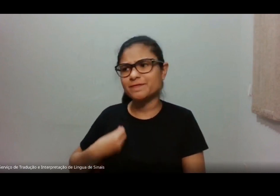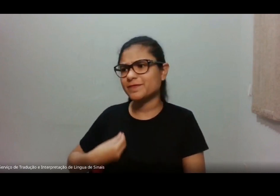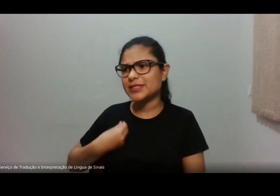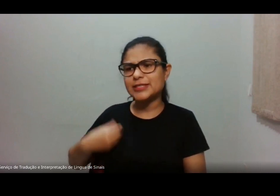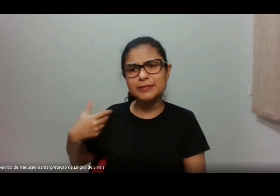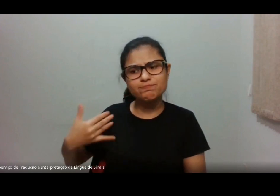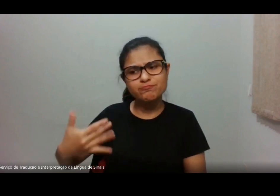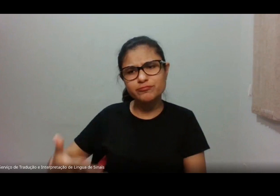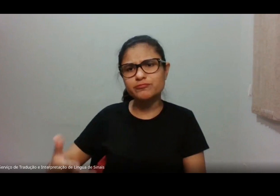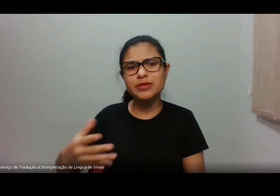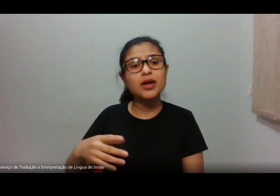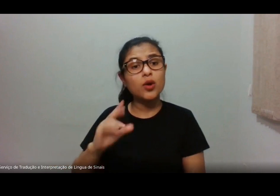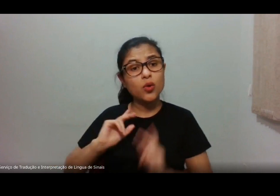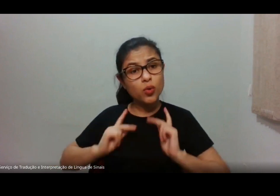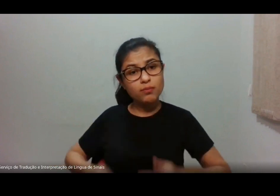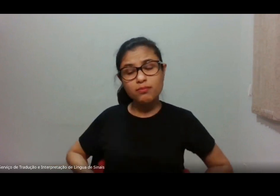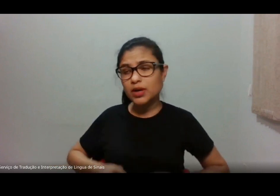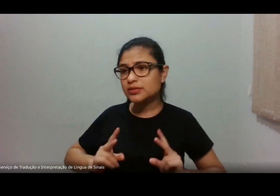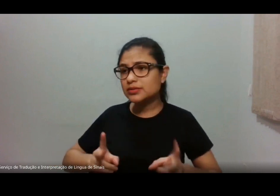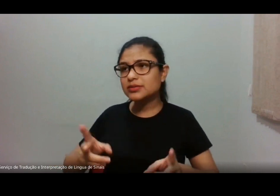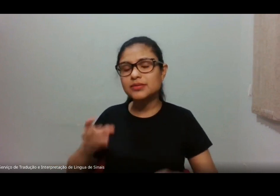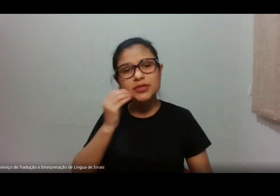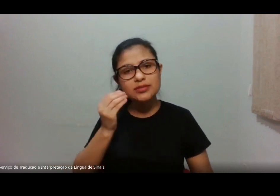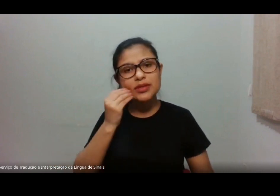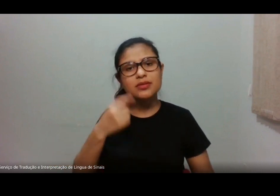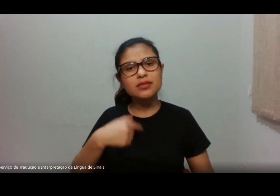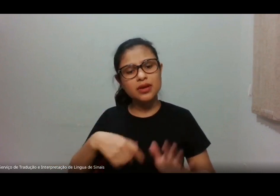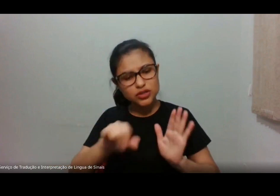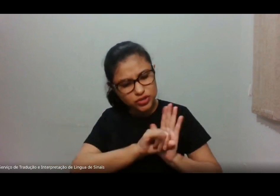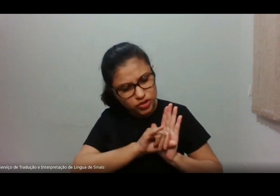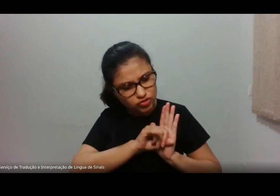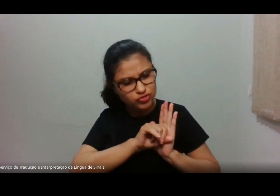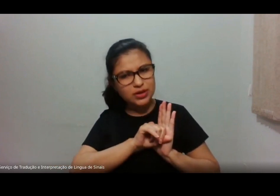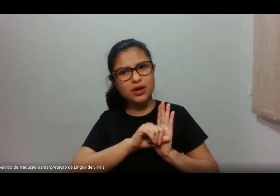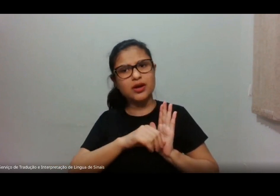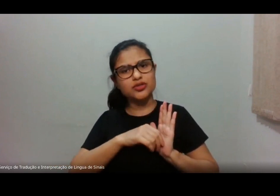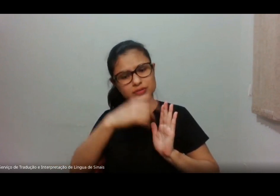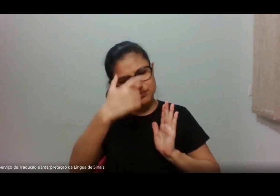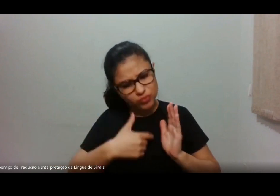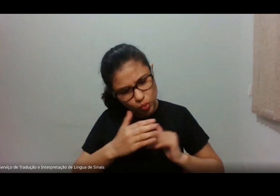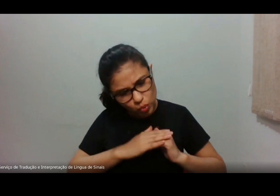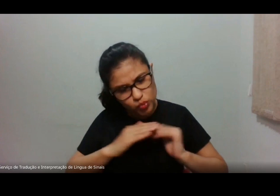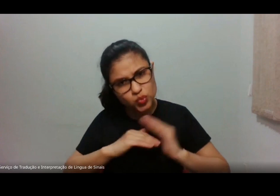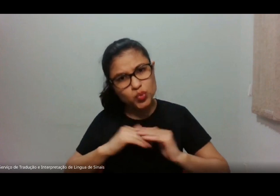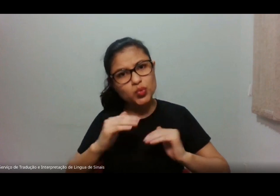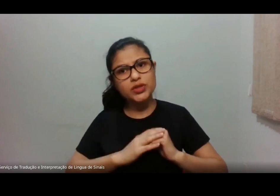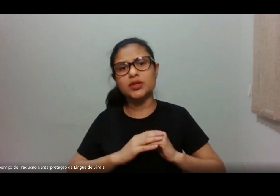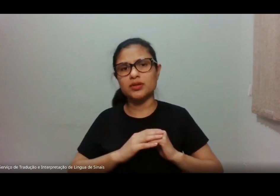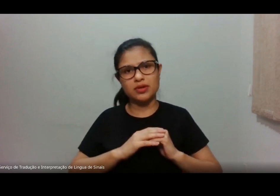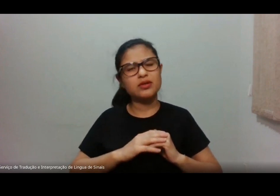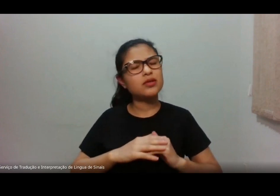se tentando construir, edificar a sua identidade de uma maneira